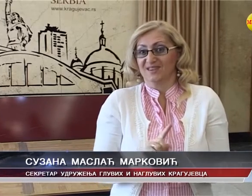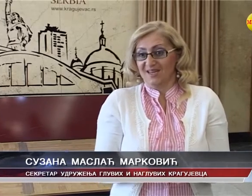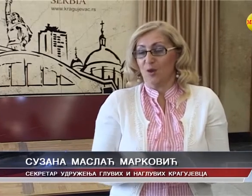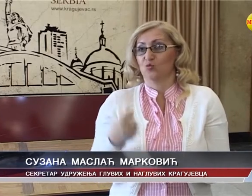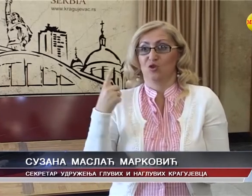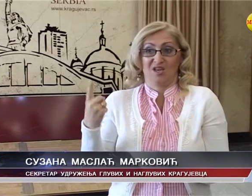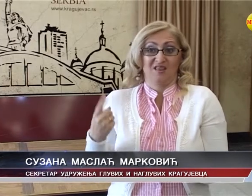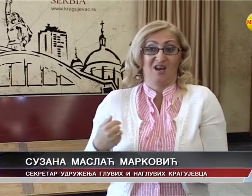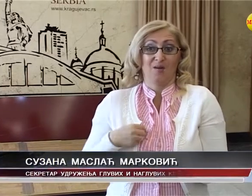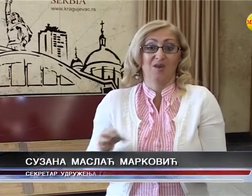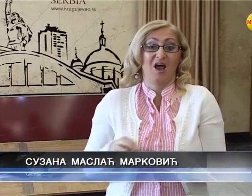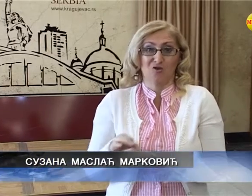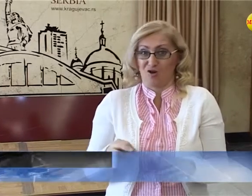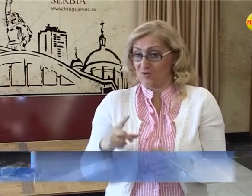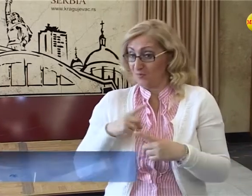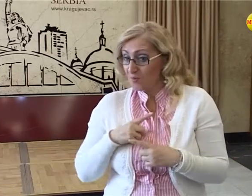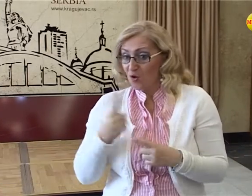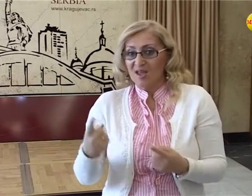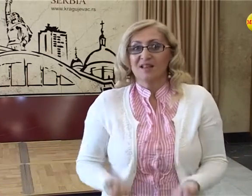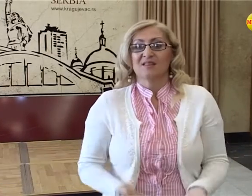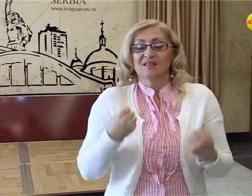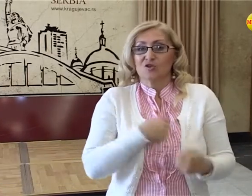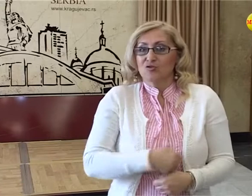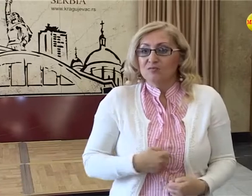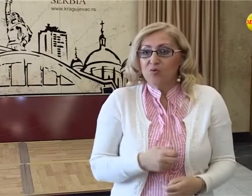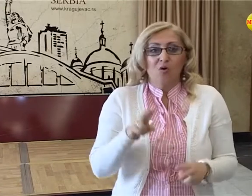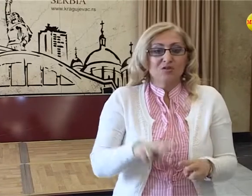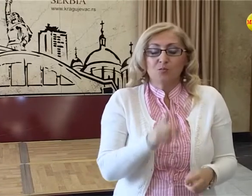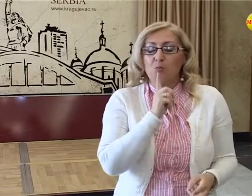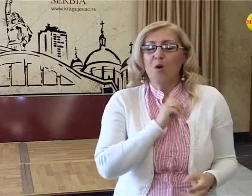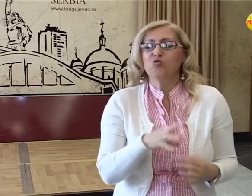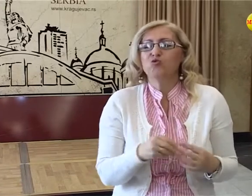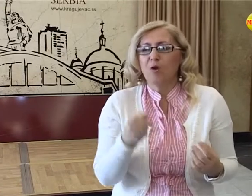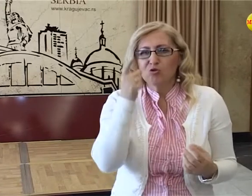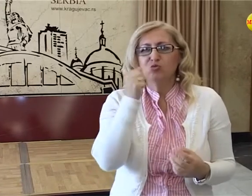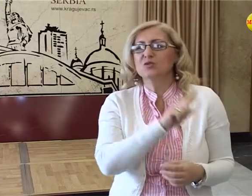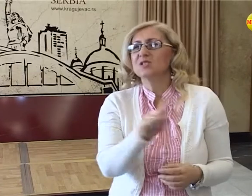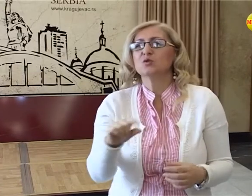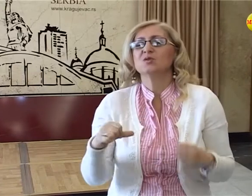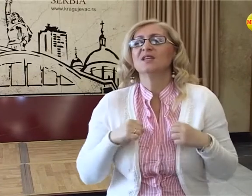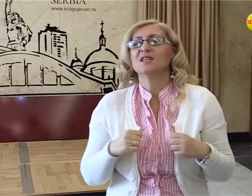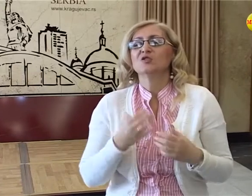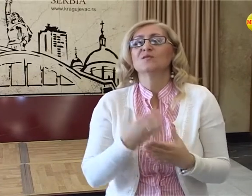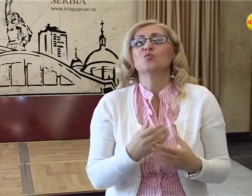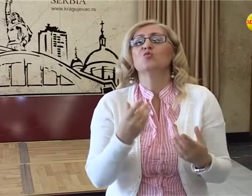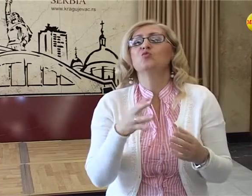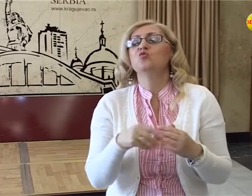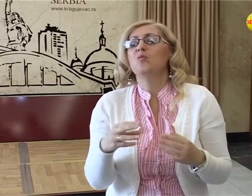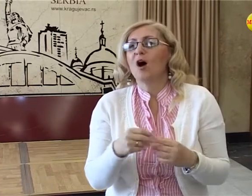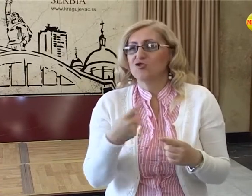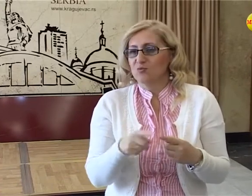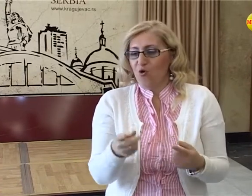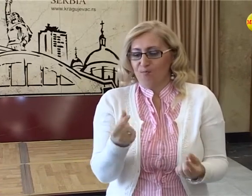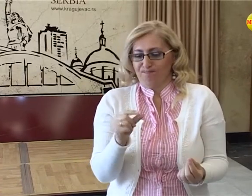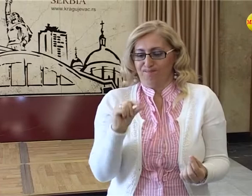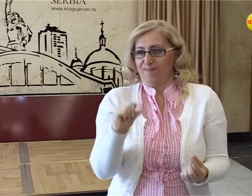tumača znakovnog jezika u ovom trenutku. Jedan nam je tumač preminuo, drugi je teško oboleo.